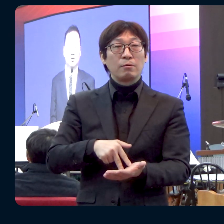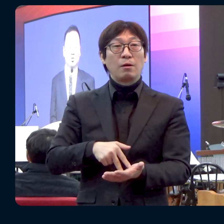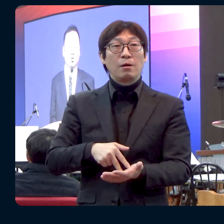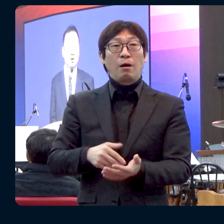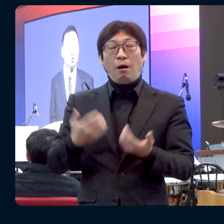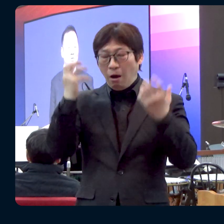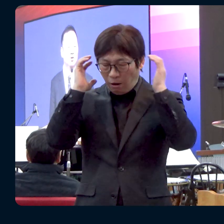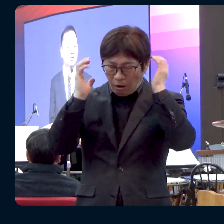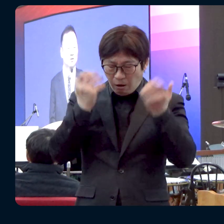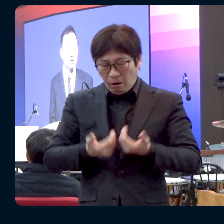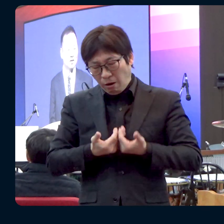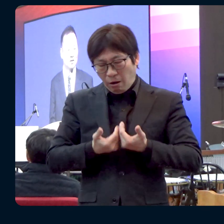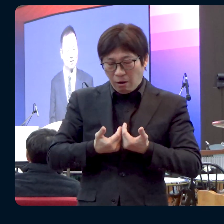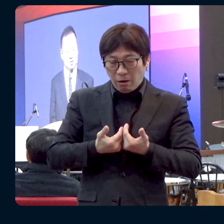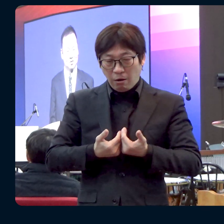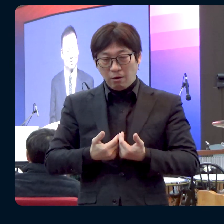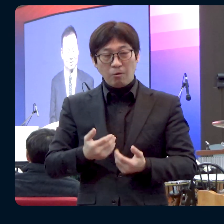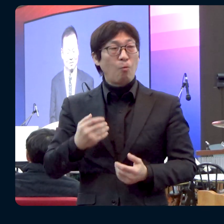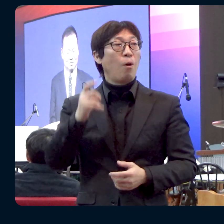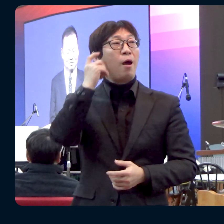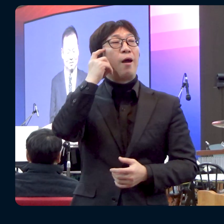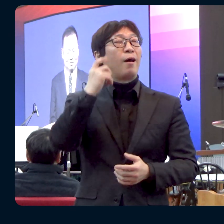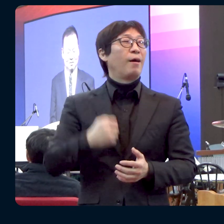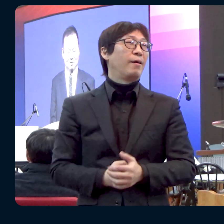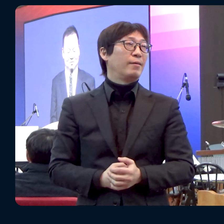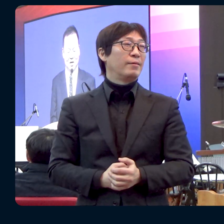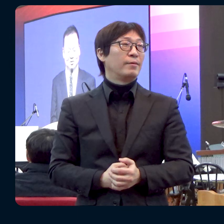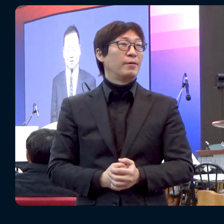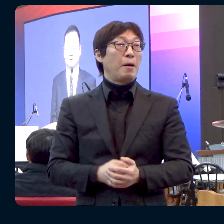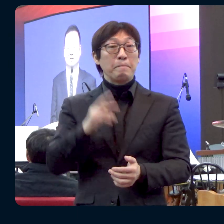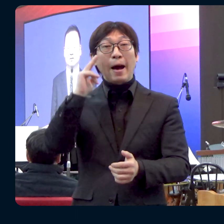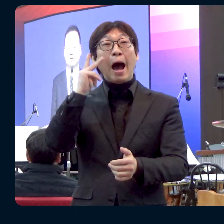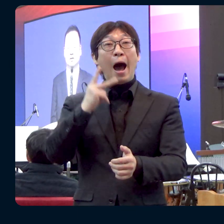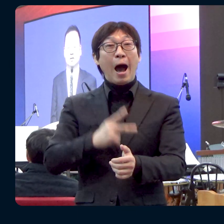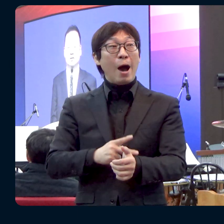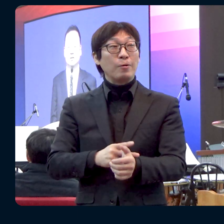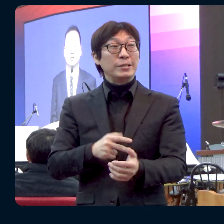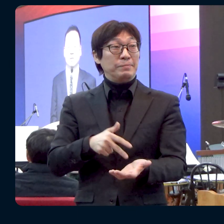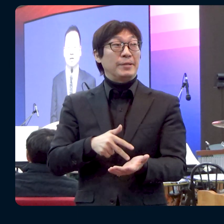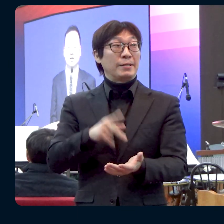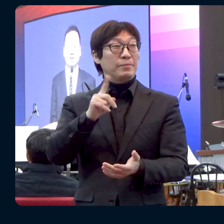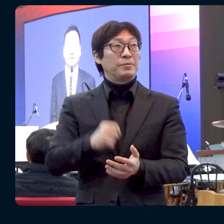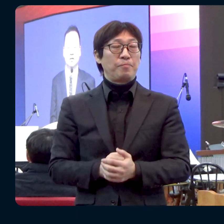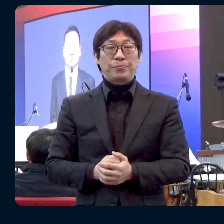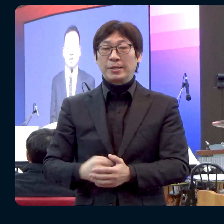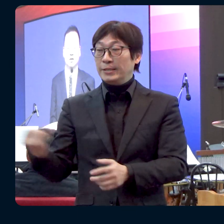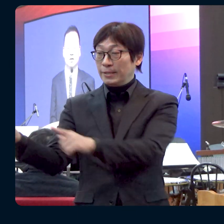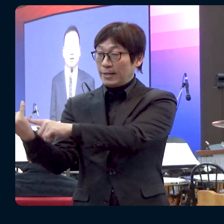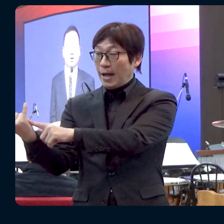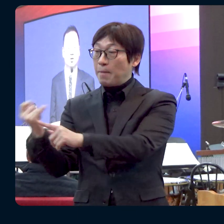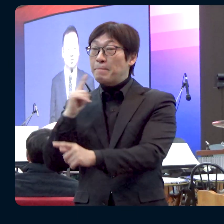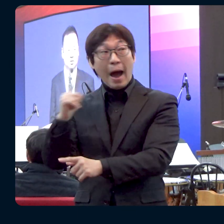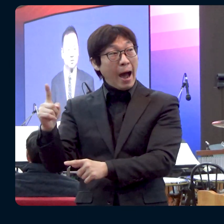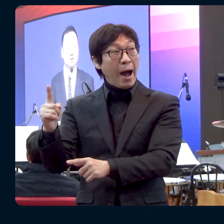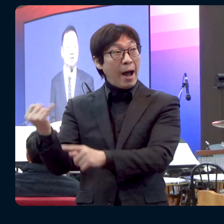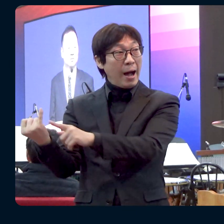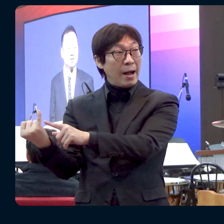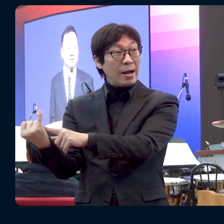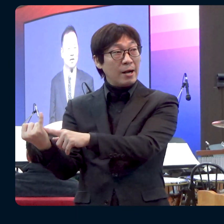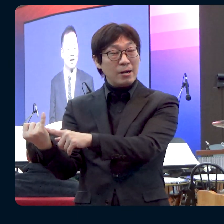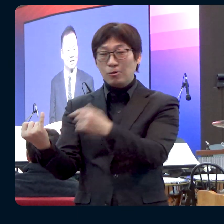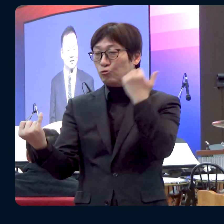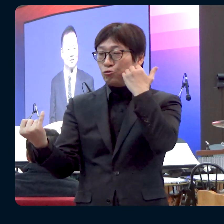바울에게 괴로움이 되었느냐라는 것이죠. 바울은 그 말을 하는 사람이